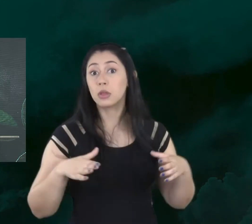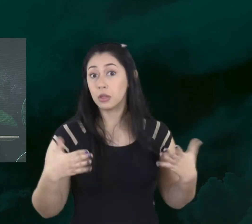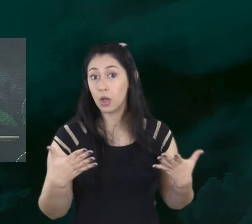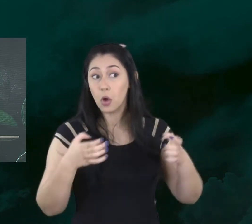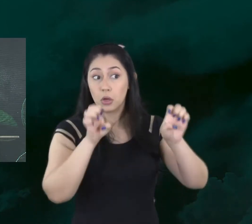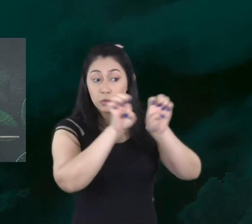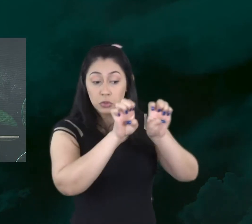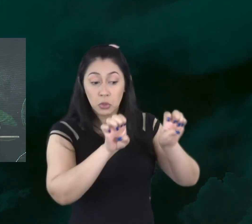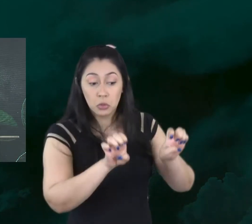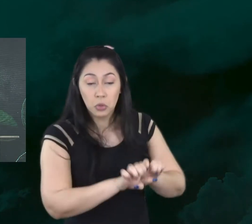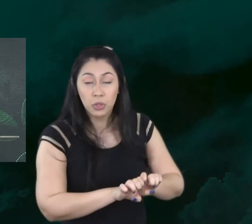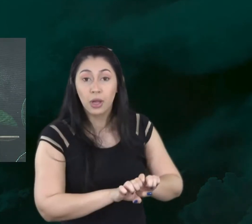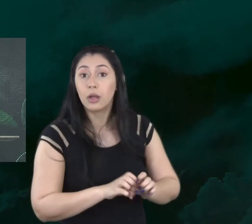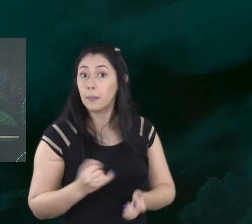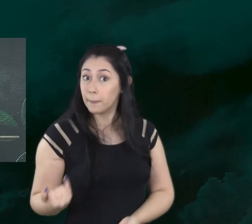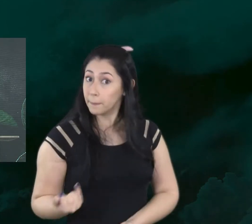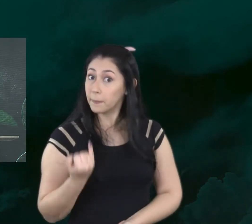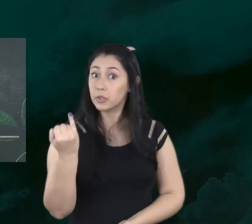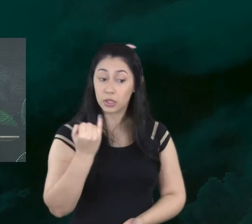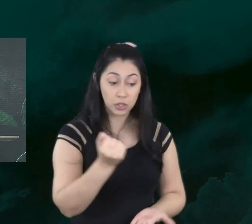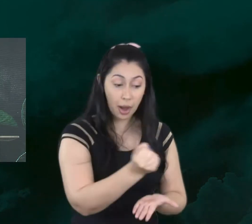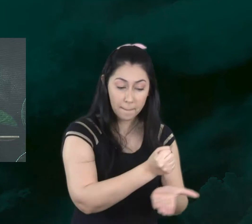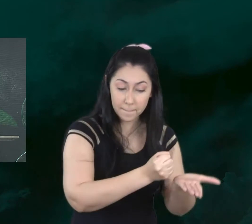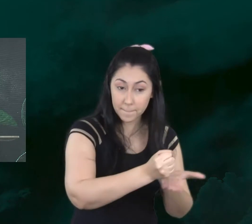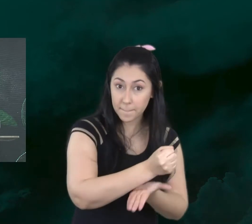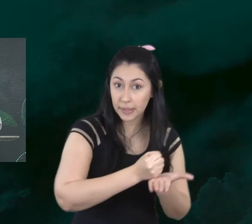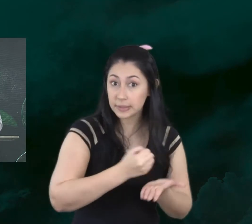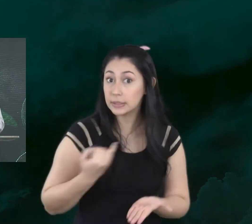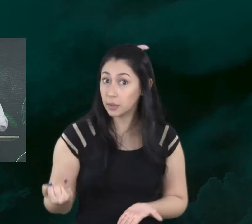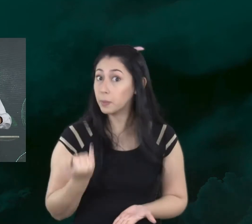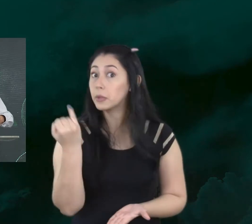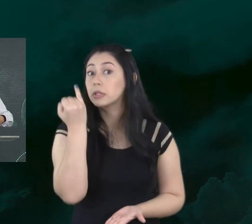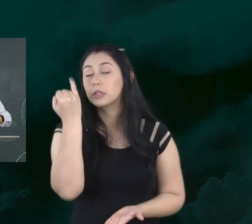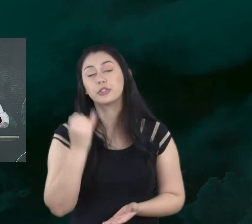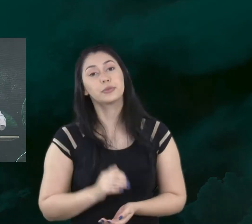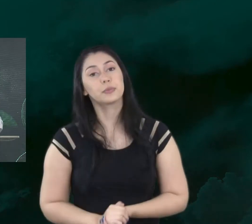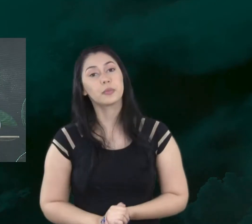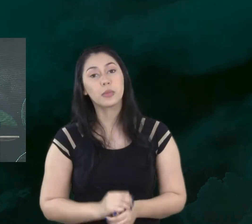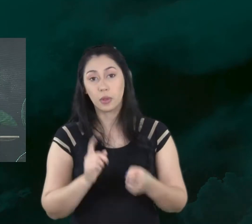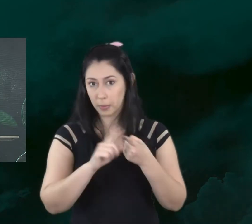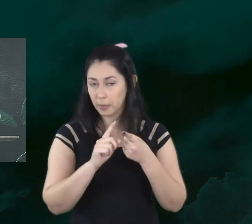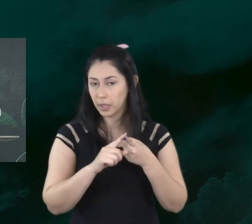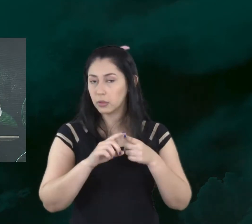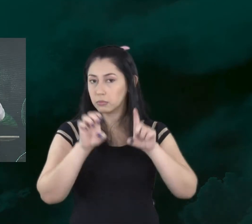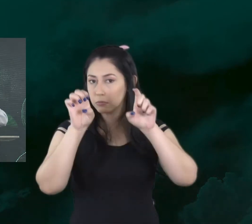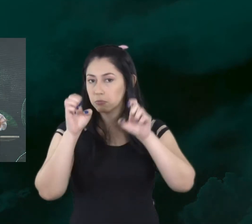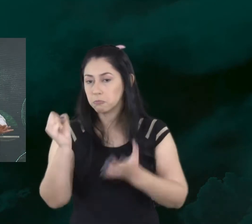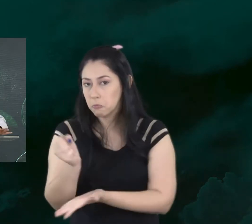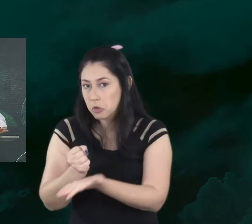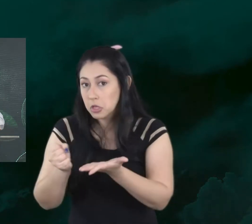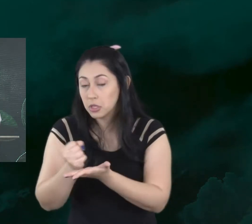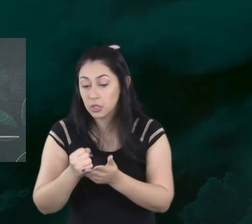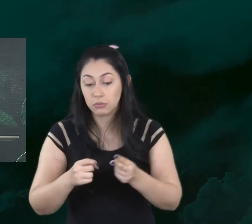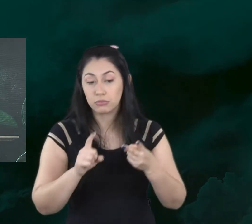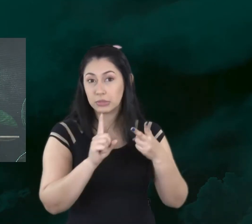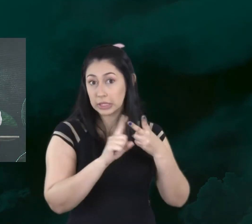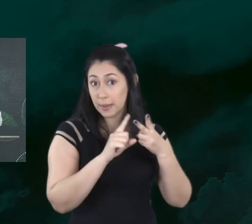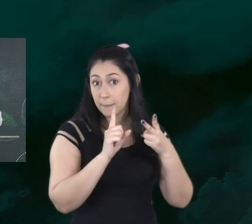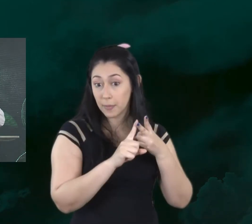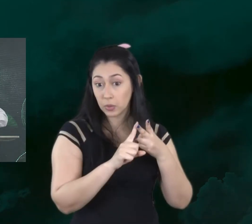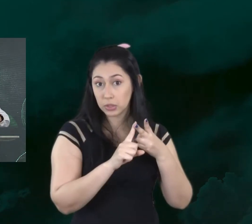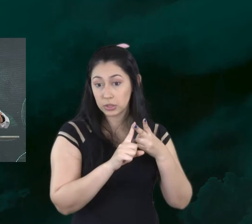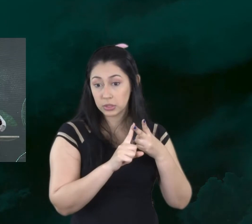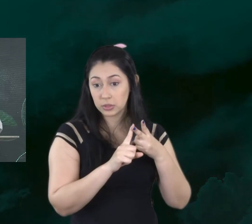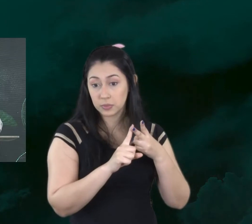e super importante, tá? Fundação. Em segundo lugar, você tem a superestrutura, tem a infraestrutura, que é a